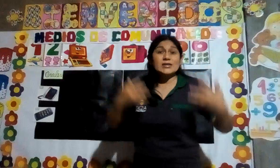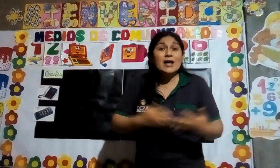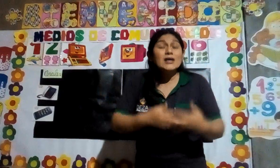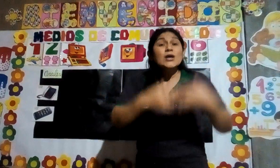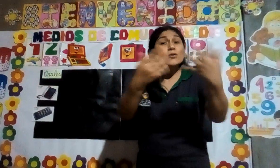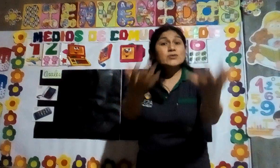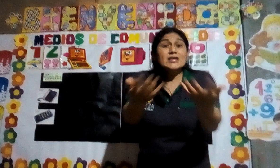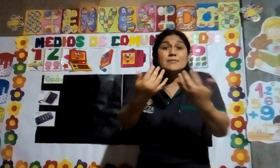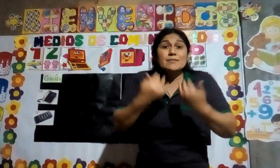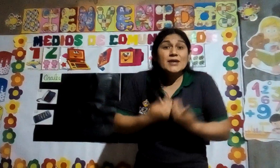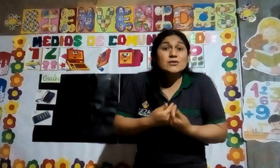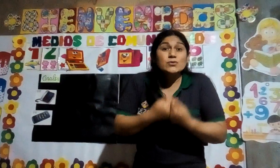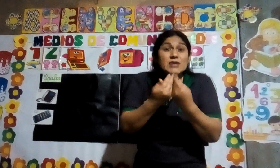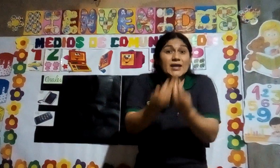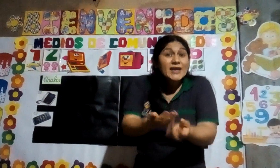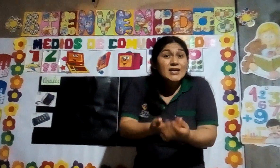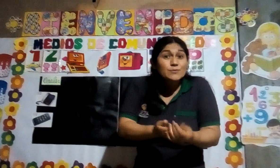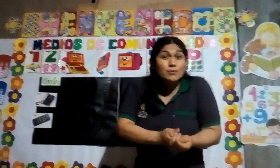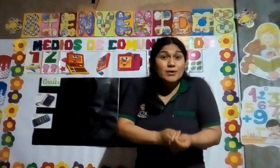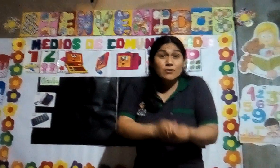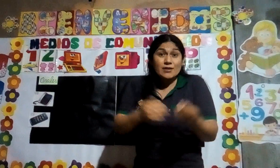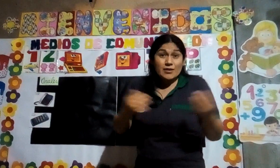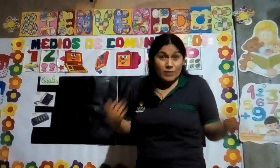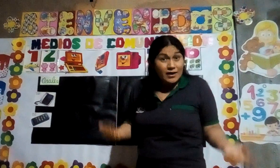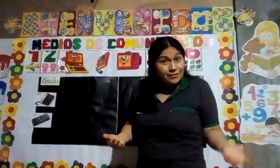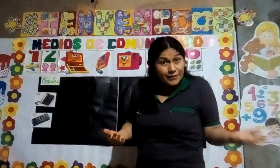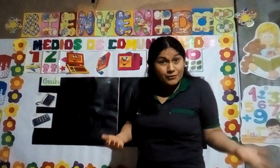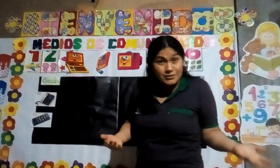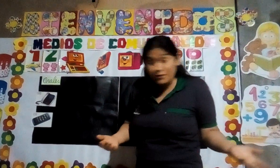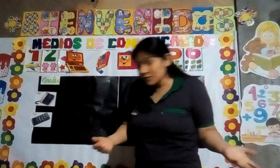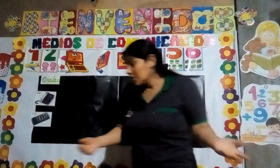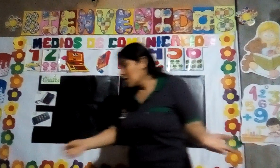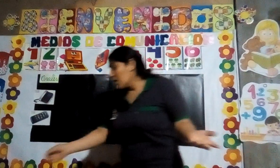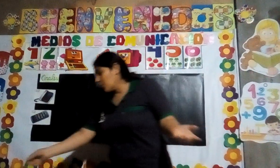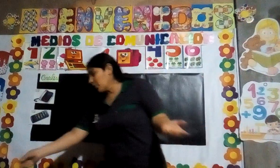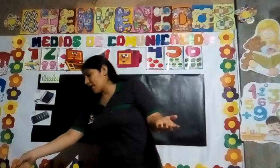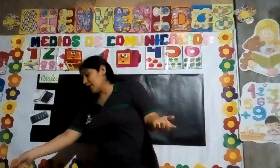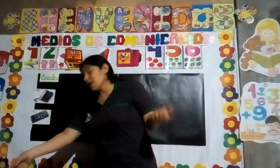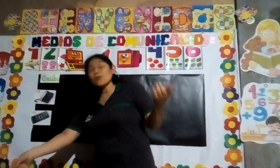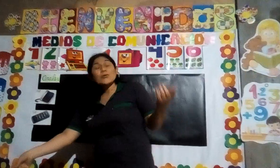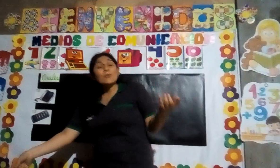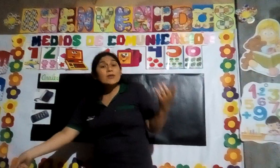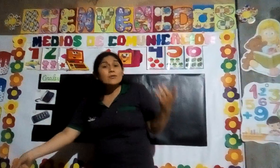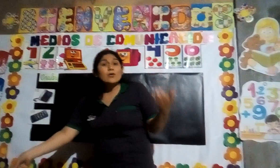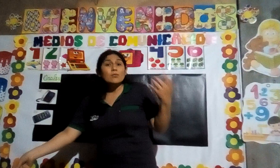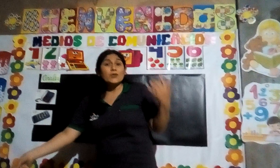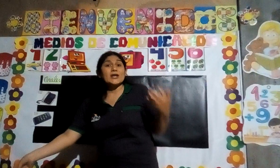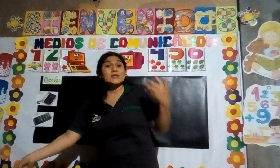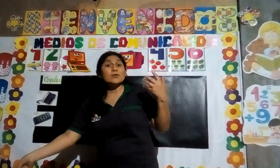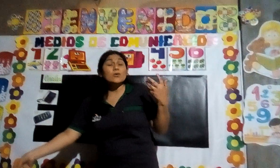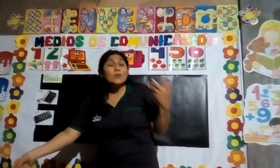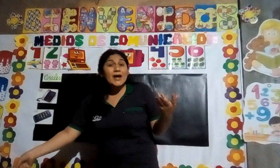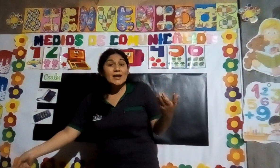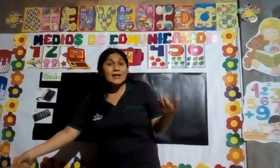están. Ustedes me envían sus tareas por medio del celular, ¿cierto, chicos? Muy bien. Y otro medio de comunicación oral